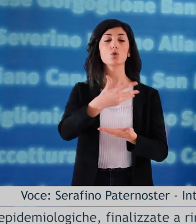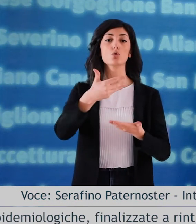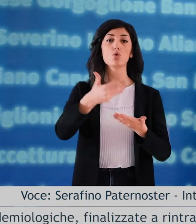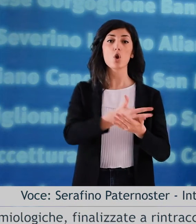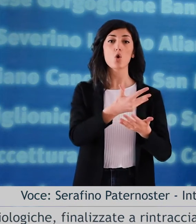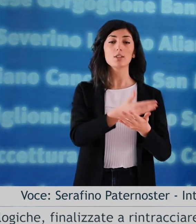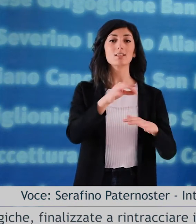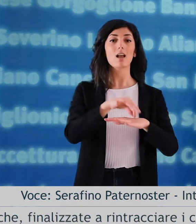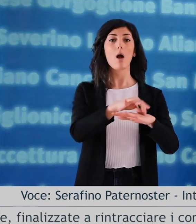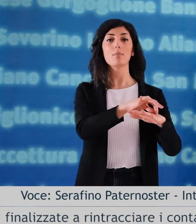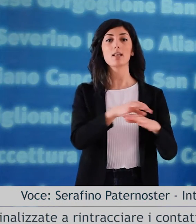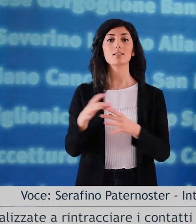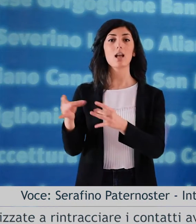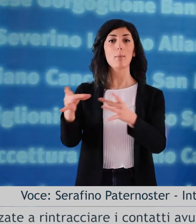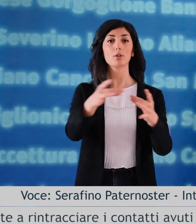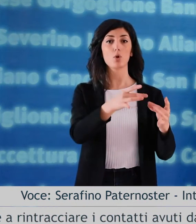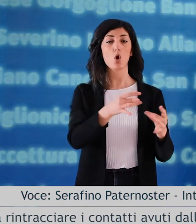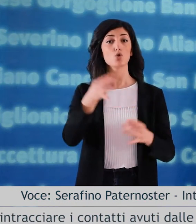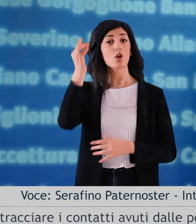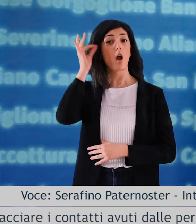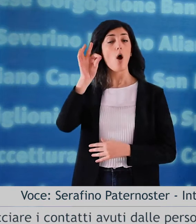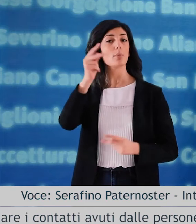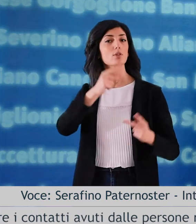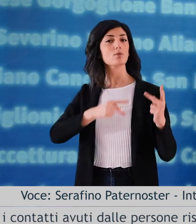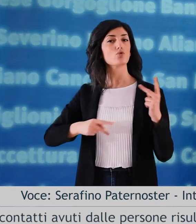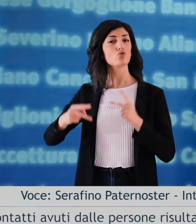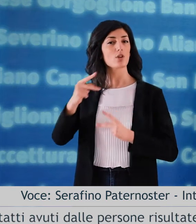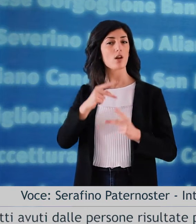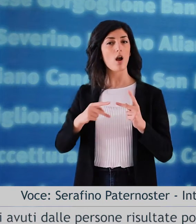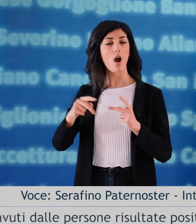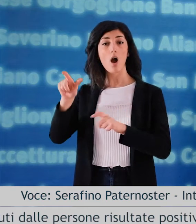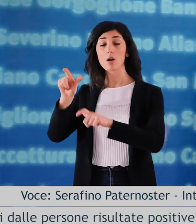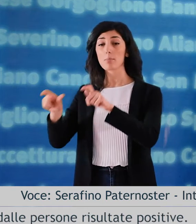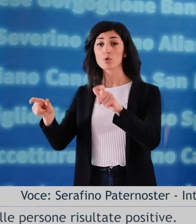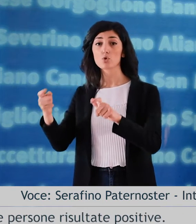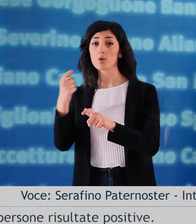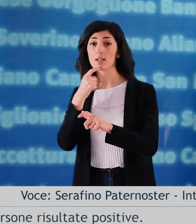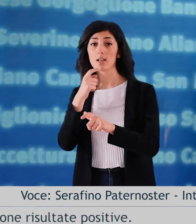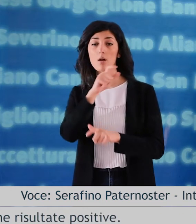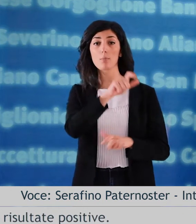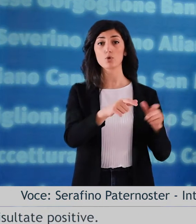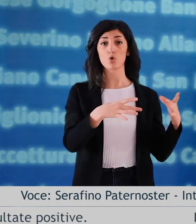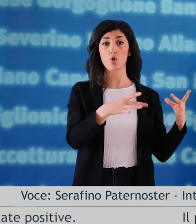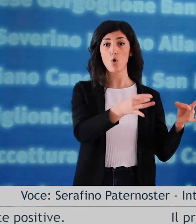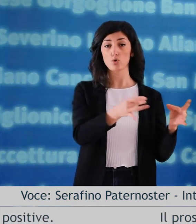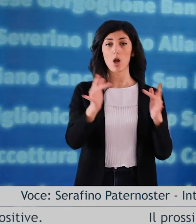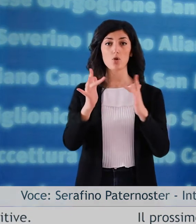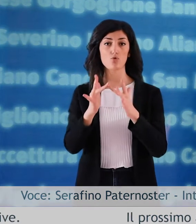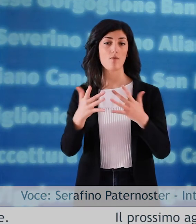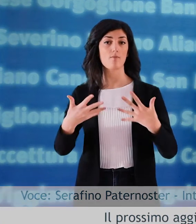anamnestiche ed epidemiologiche finalizzate a rinfacciare i contatti avuti dalle persone risultate